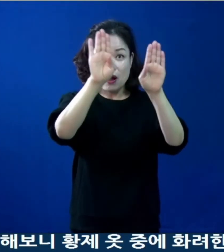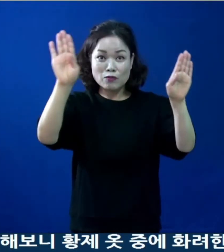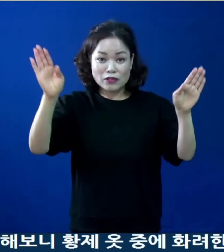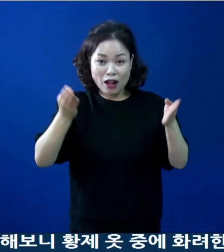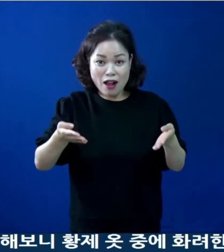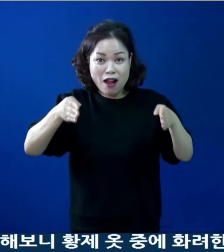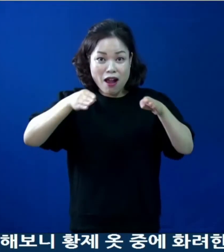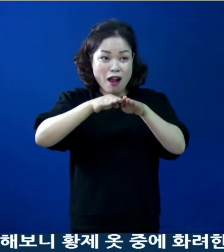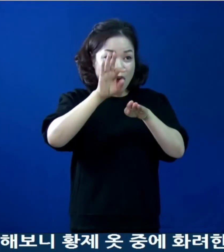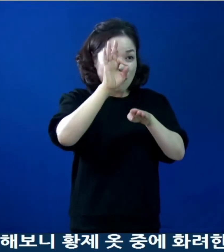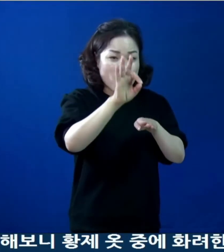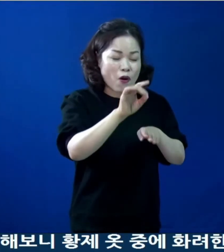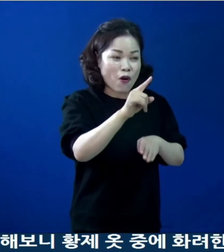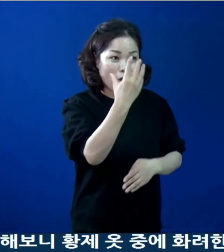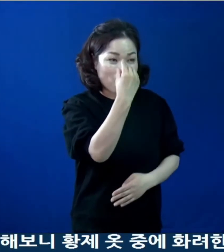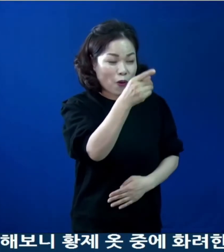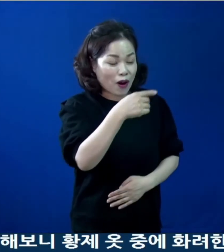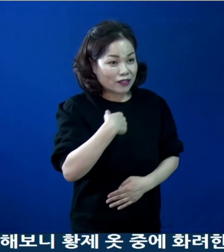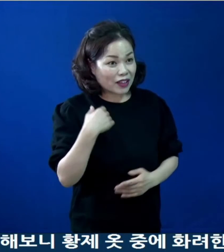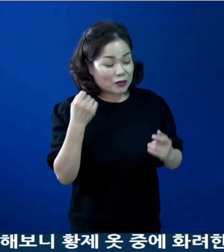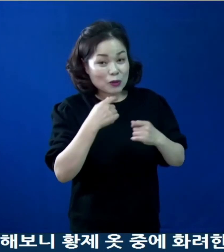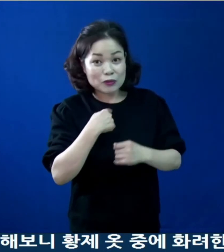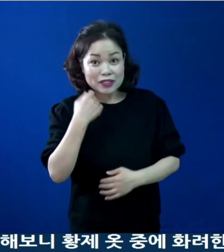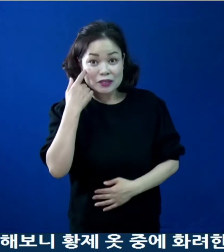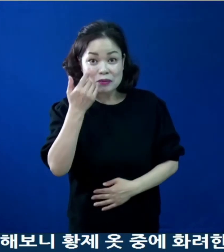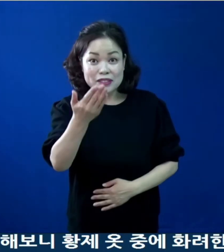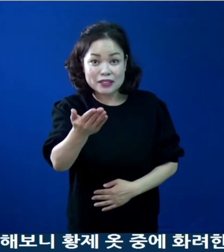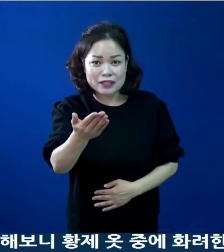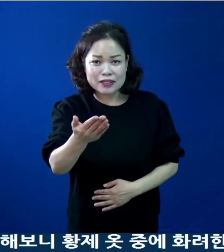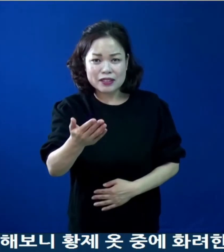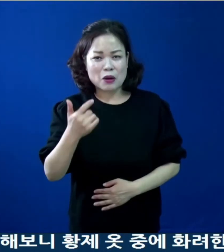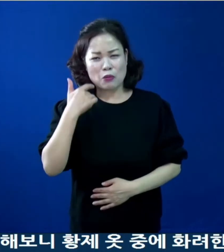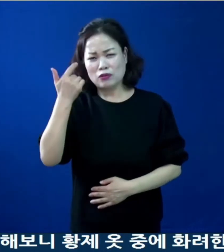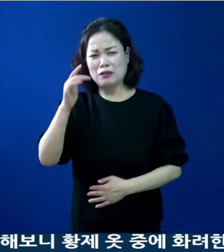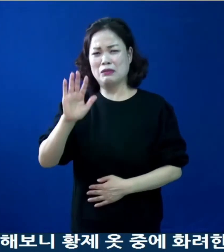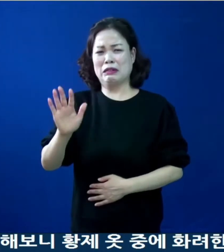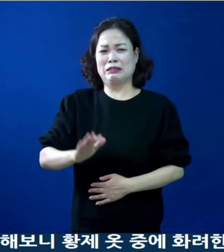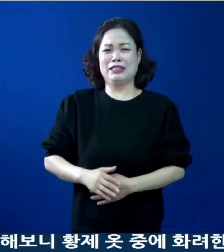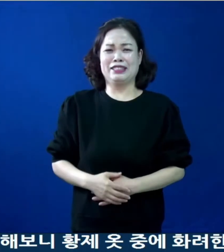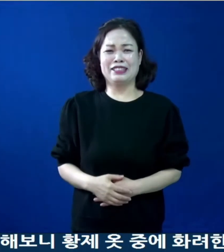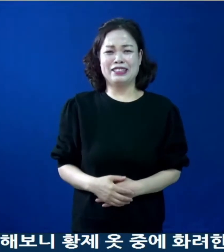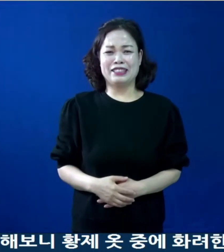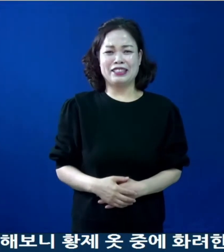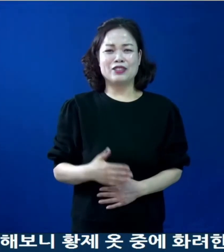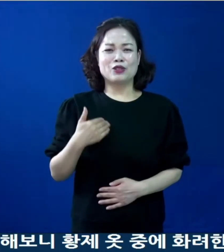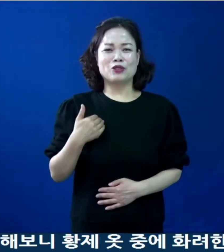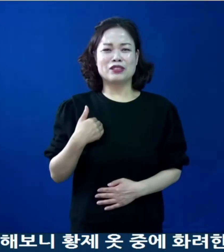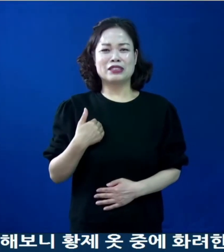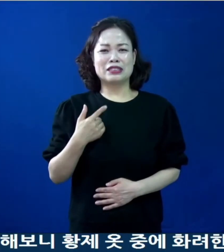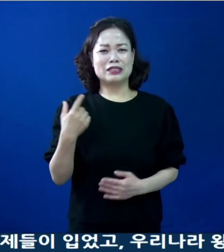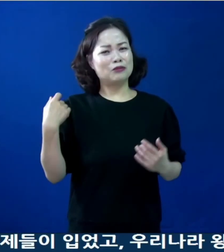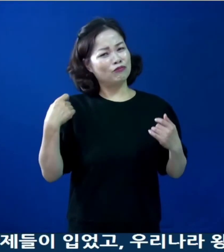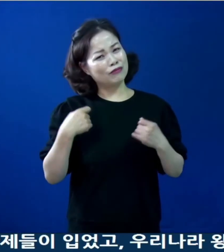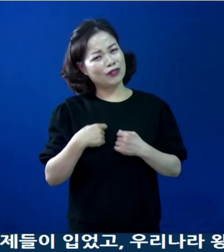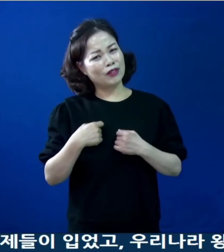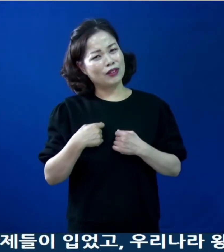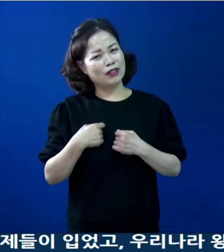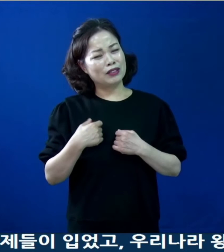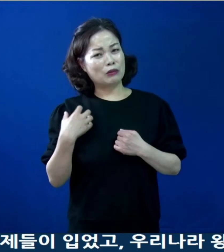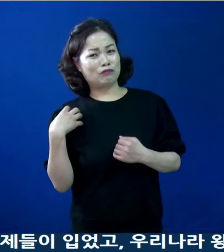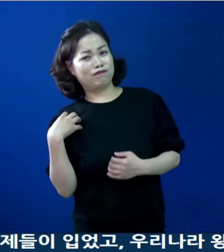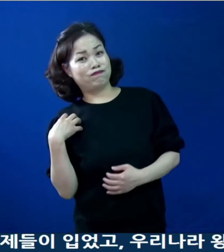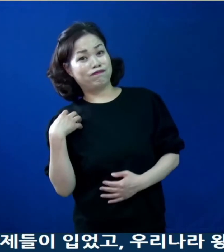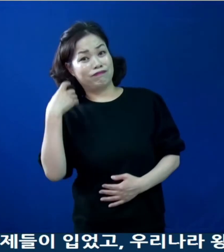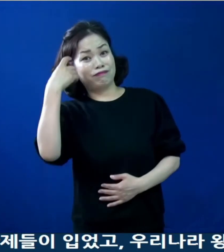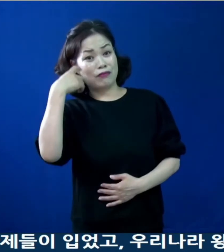보면 여러분 어떠세요? 저거 한번 입어보고 싶다라는 마음이 드십니까? 저는 아닙니다. 저는 그 입는 게 좀